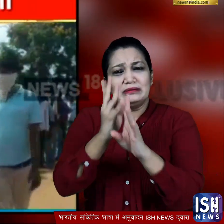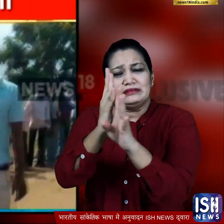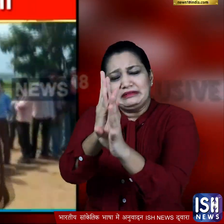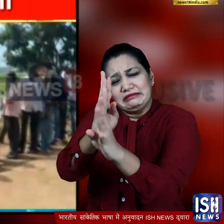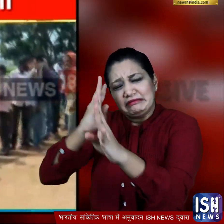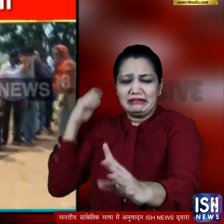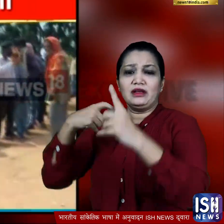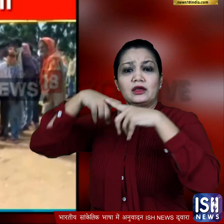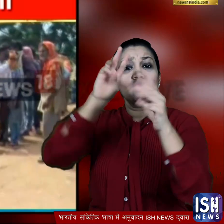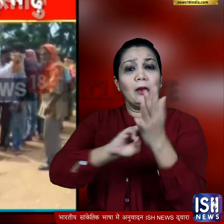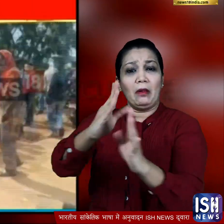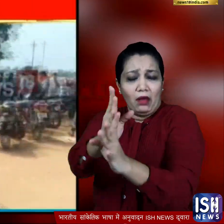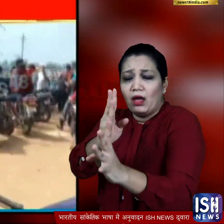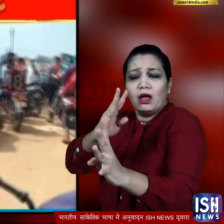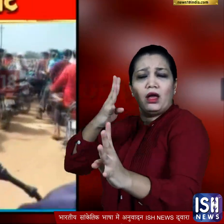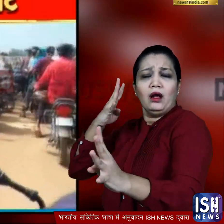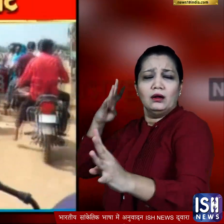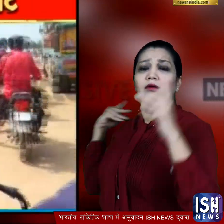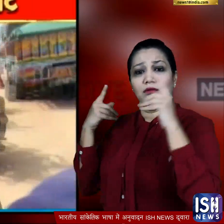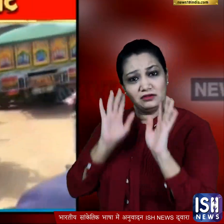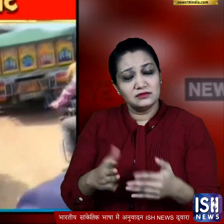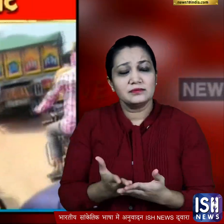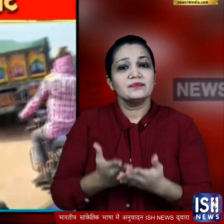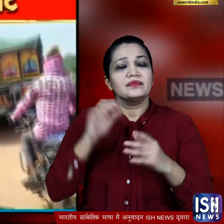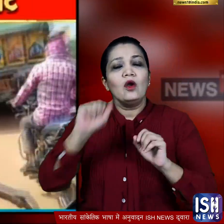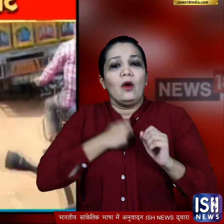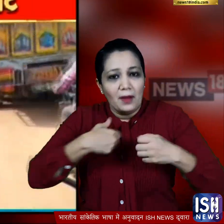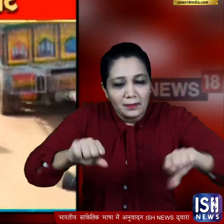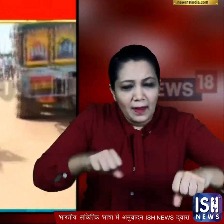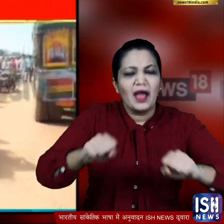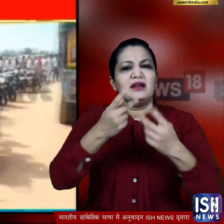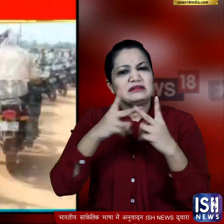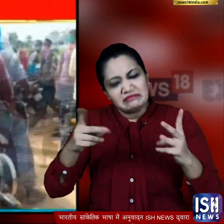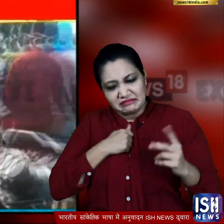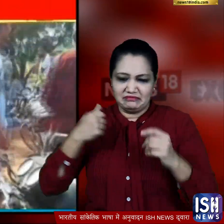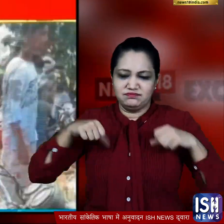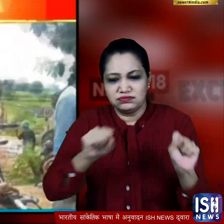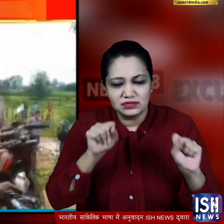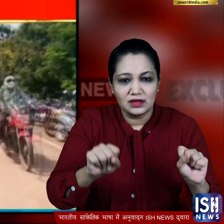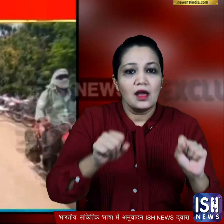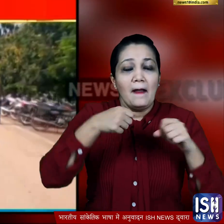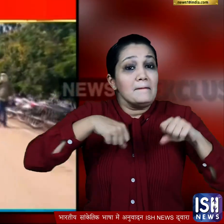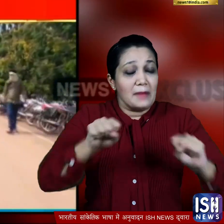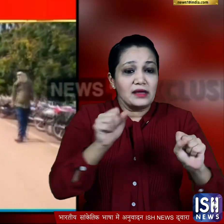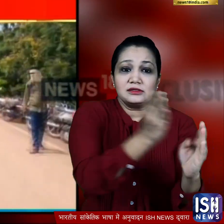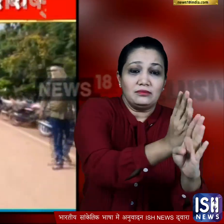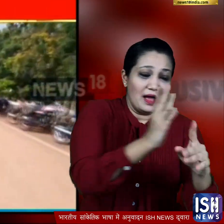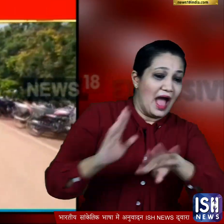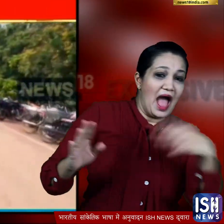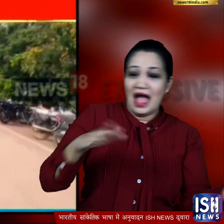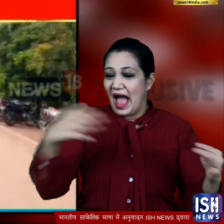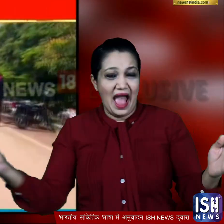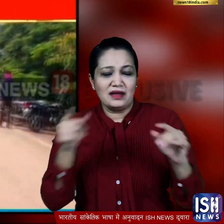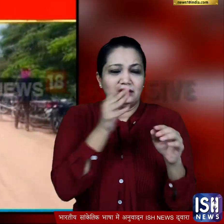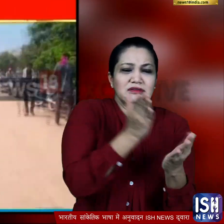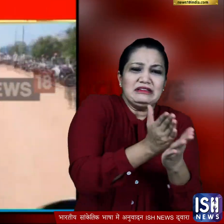के बाहर तो कई किलोमीटर लंबी लाइन लगी नजर आई। वहां ज्यादातर लोग अपनी मोटरसाइकिलों में शराब लेने पहुंचे थे। उनकी मोटरसाइकिलें भी सड़क